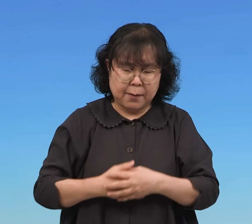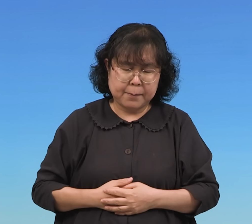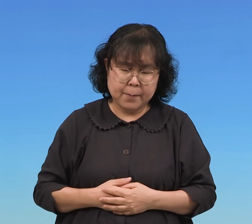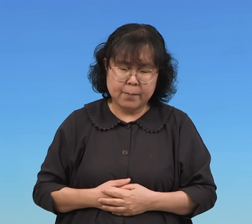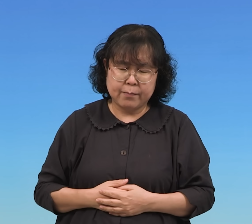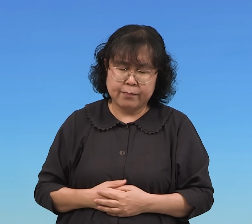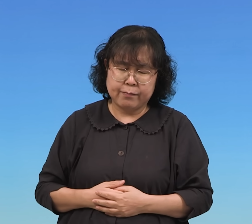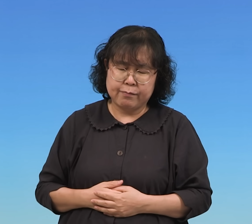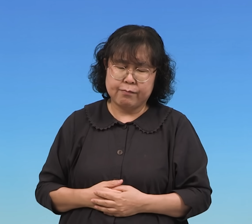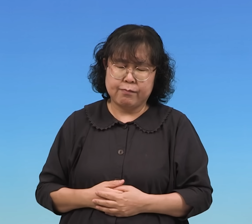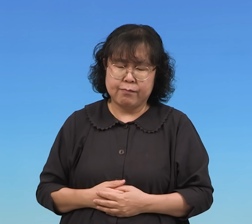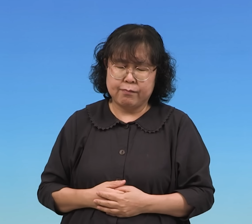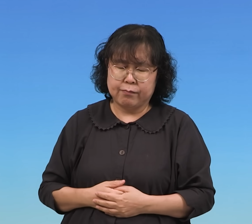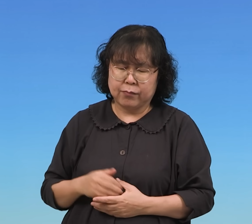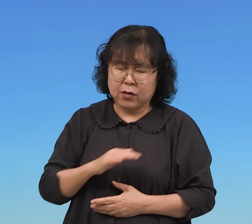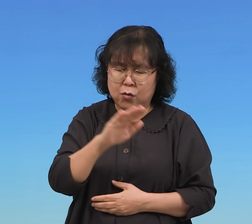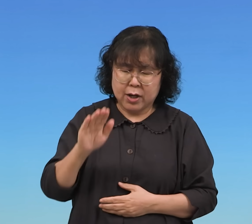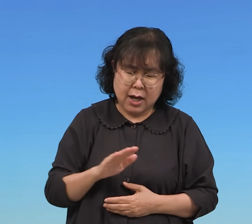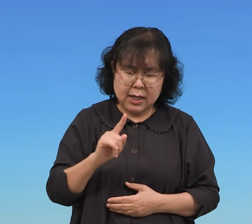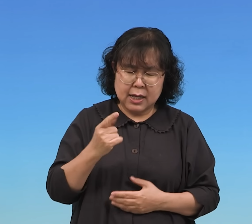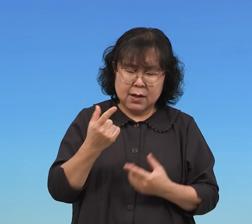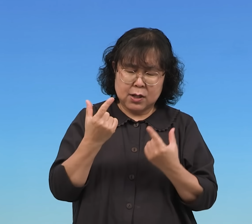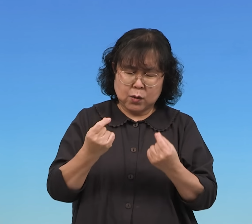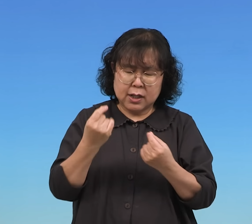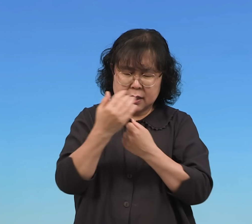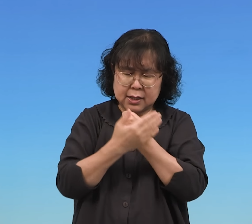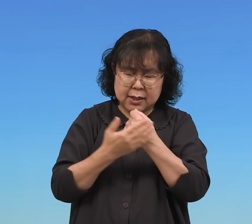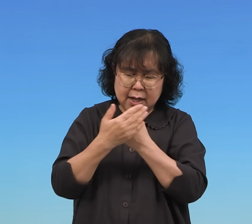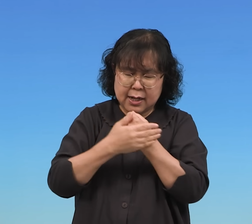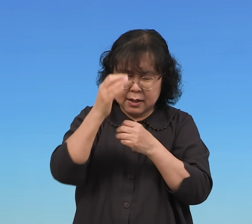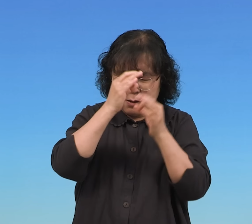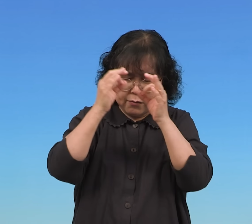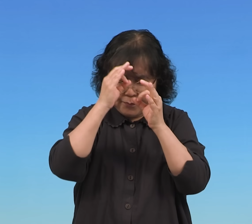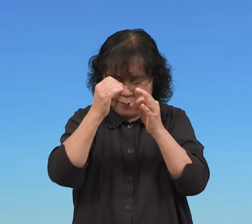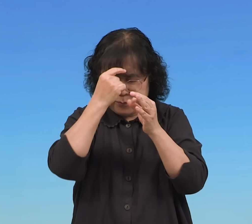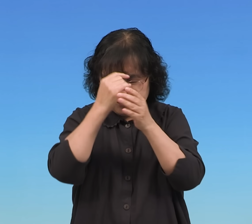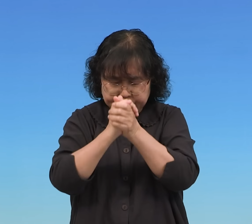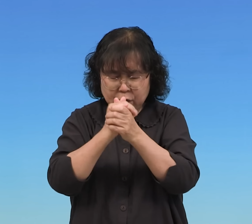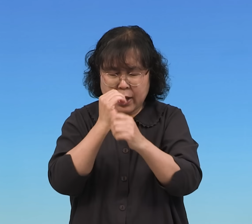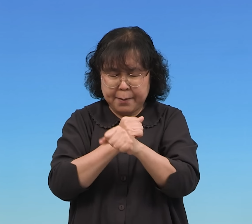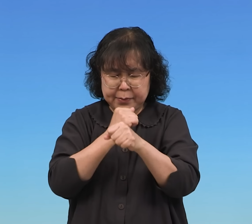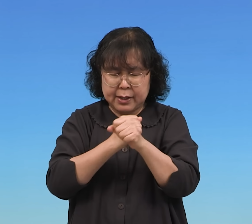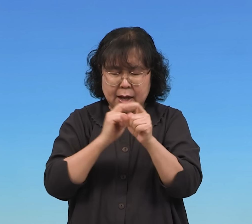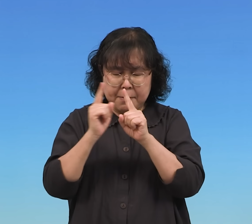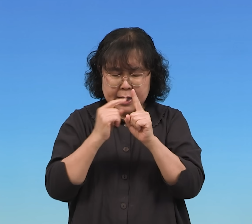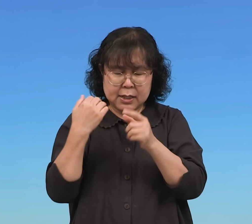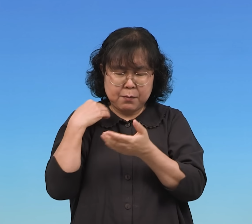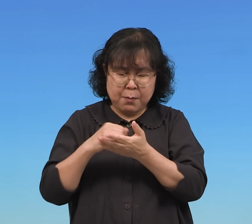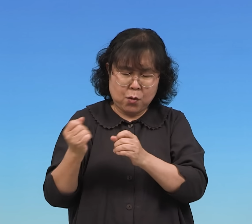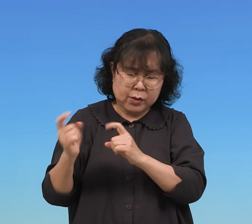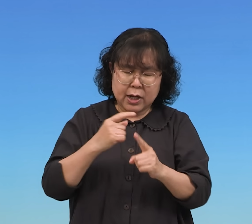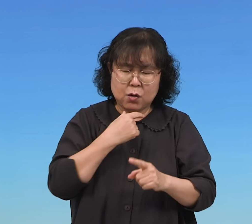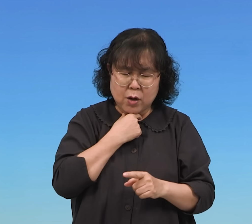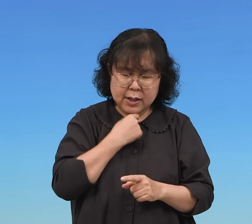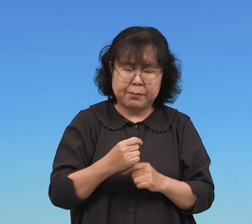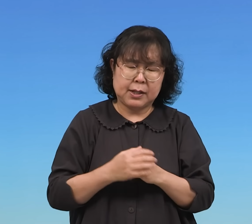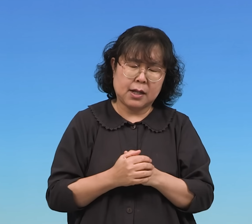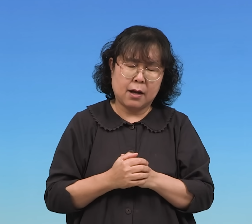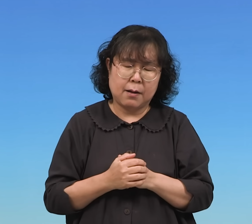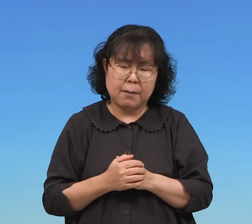하나님, 우리가 이 시간 하나님 앞에 은혜를 구하며 기도합니다. 오 하나님 아버지, 말씀 회복되기를 원합니다.